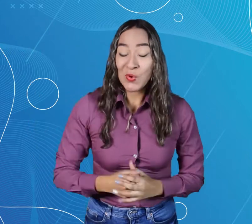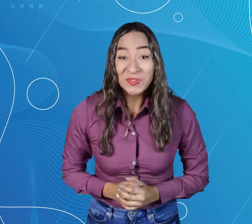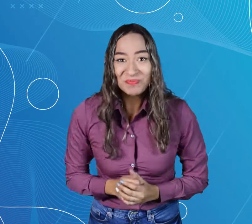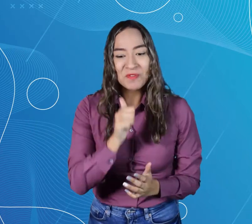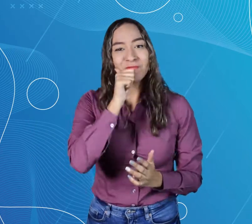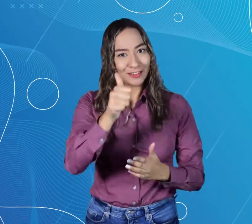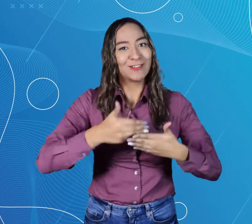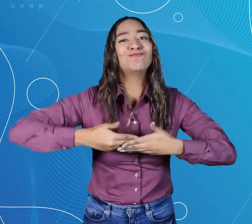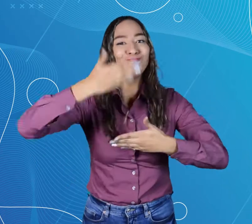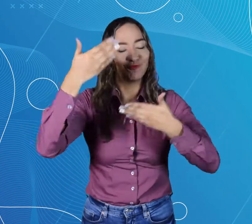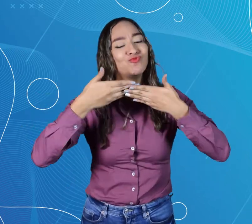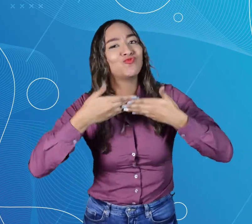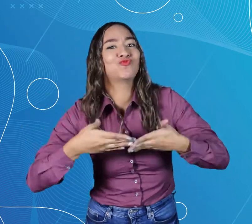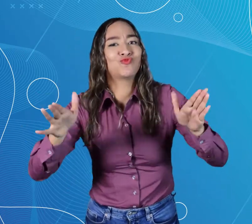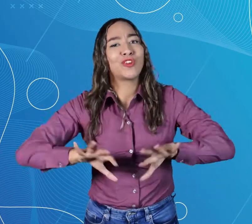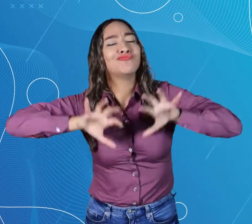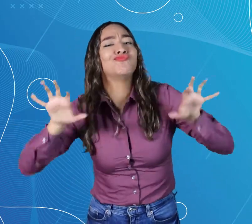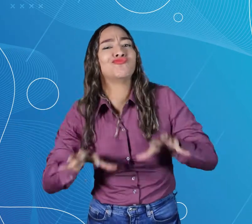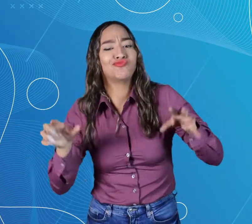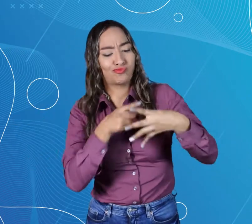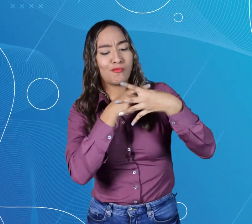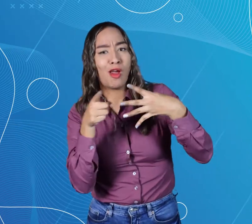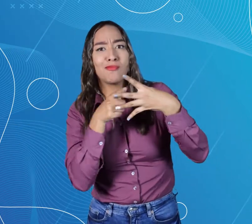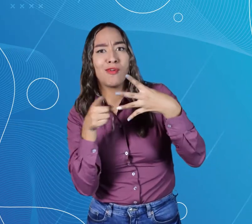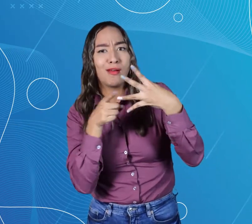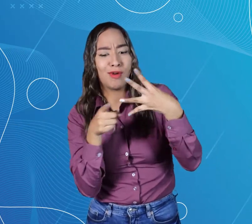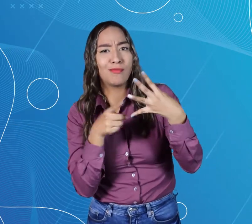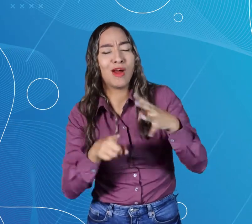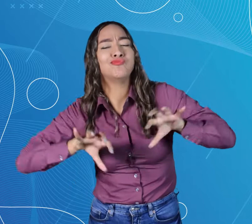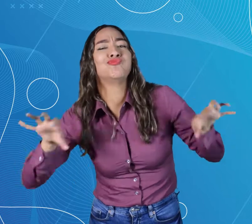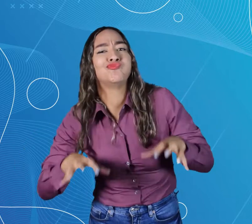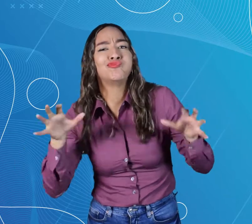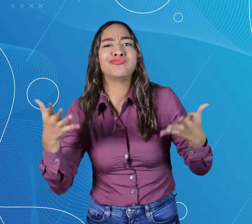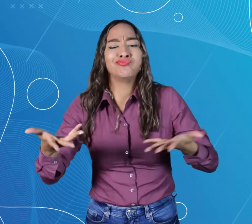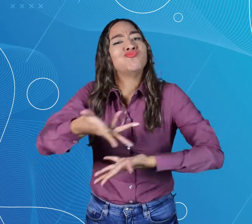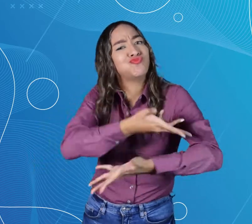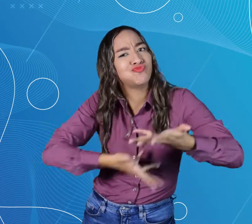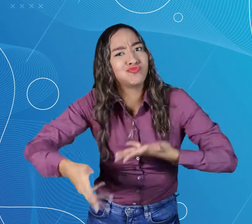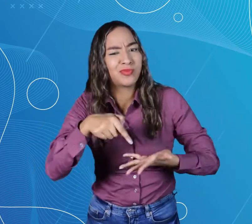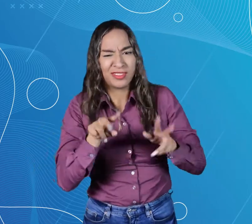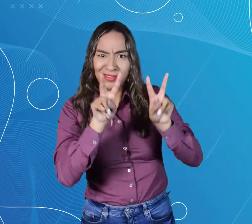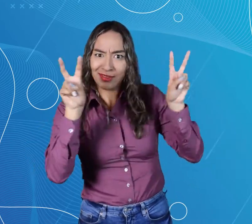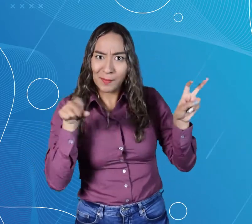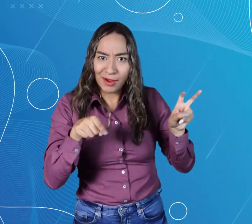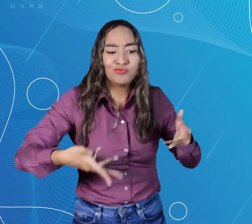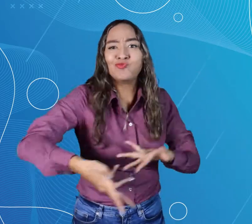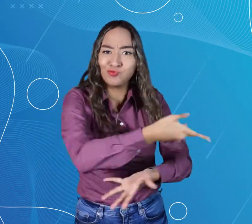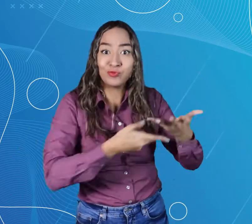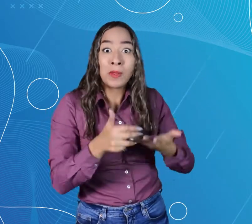Por esa razón, desde FENASCOL realizaremos varias actividades en este mes tan importante. Mañana iniciamos